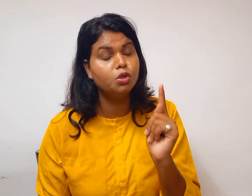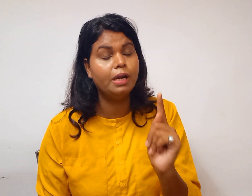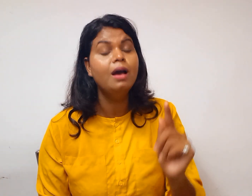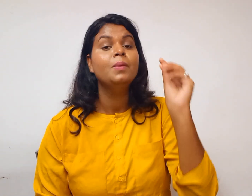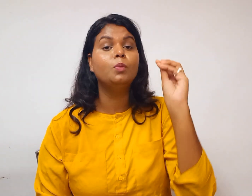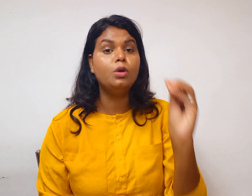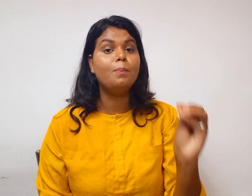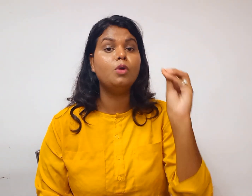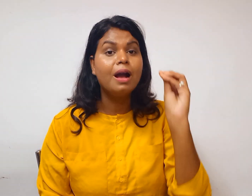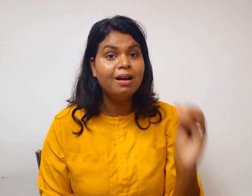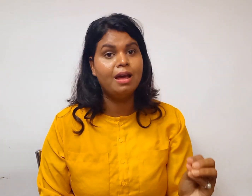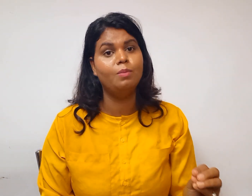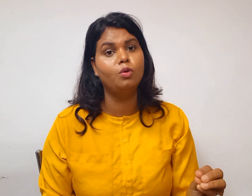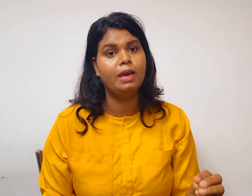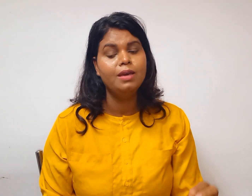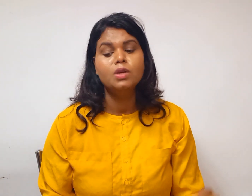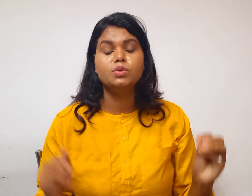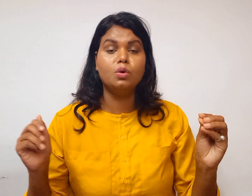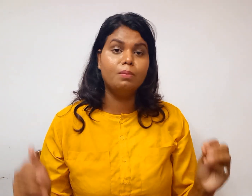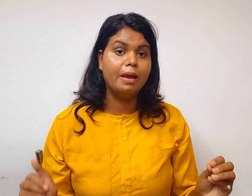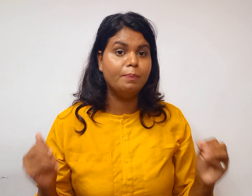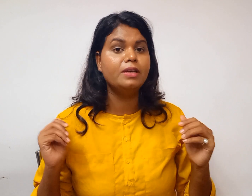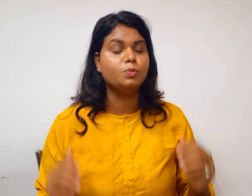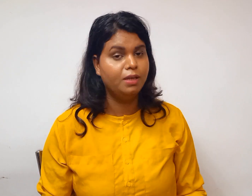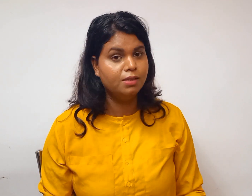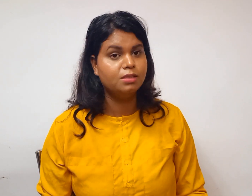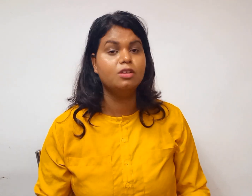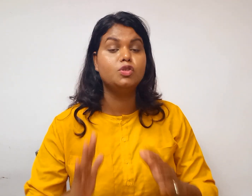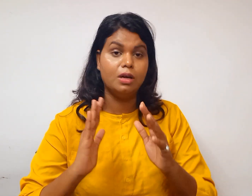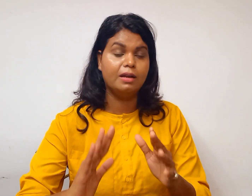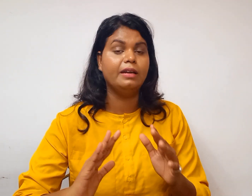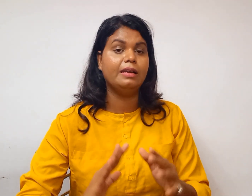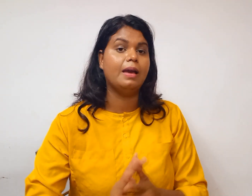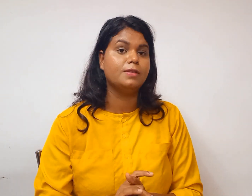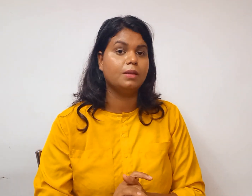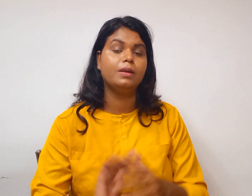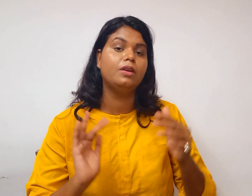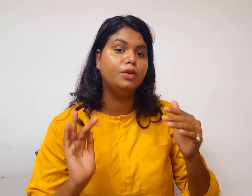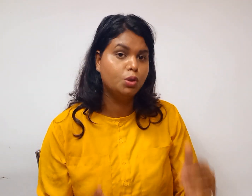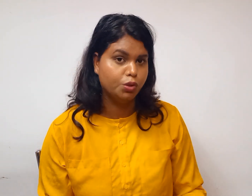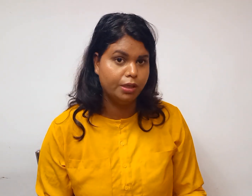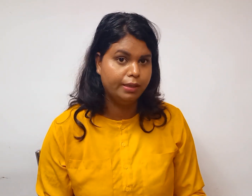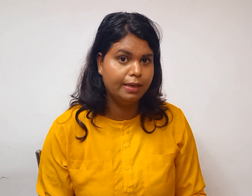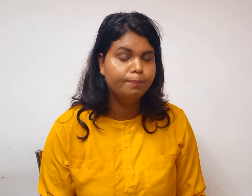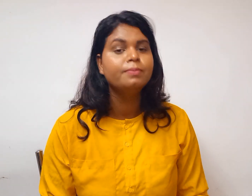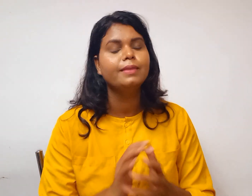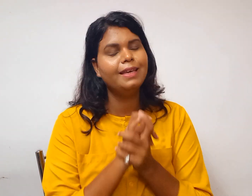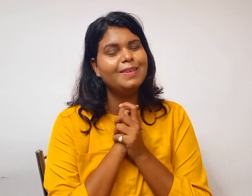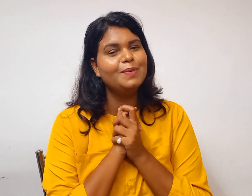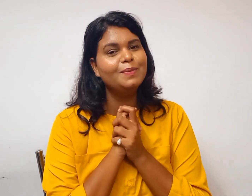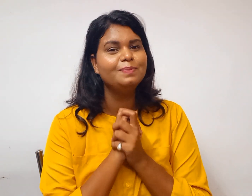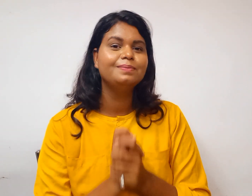ना पूरा पूरा ख़राब हो गया है। सो मैं अपना एक्सपीरियंस शेयर करने के लिए आपके साथ मैंने ये वीडियो शेयर किया। थैंक यू।